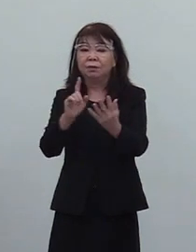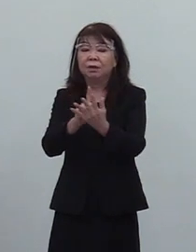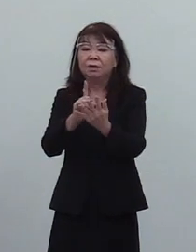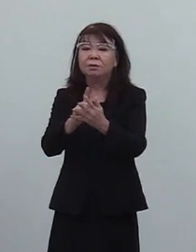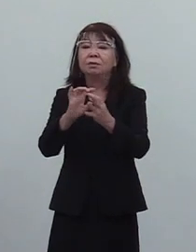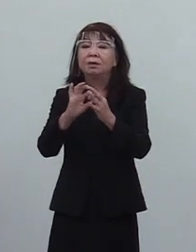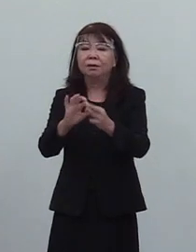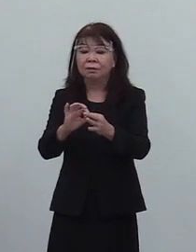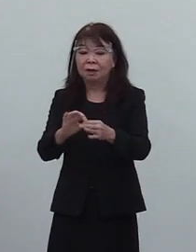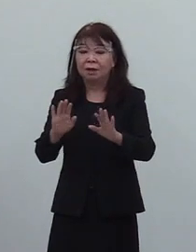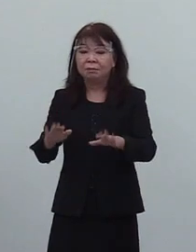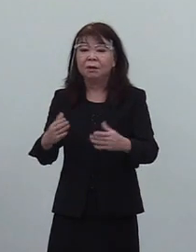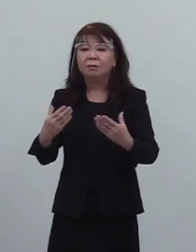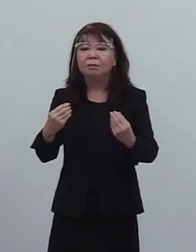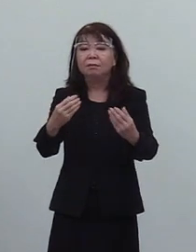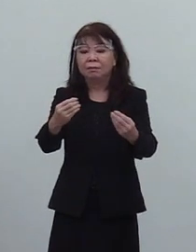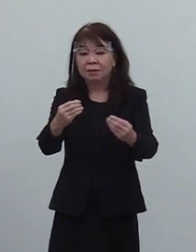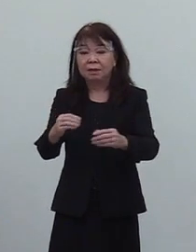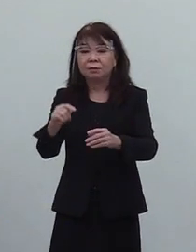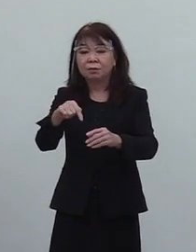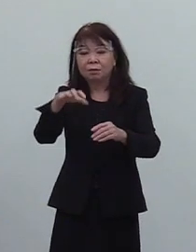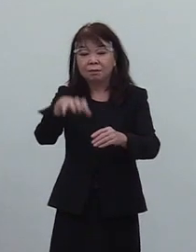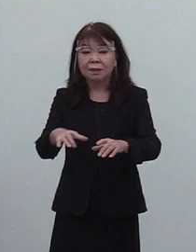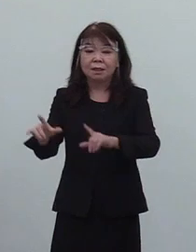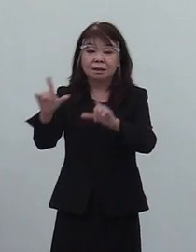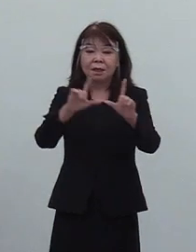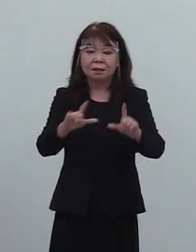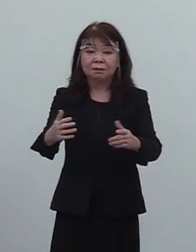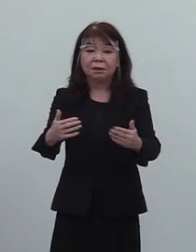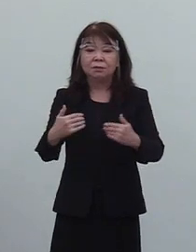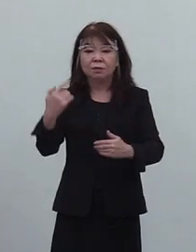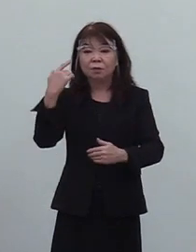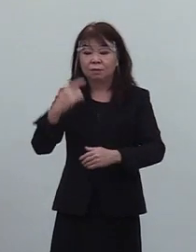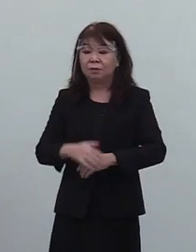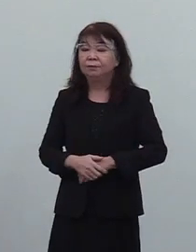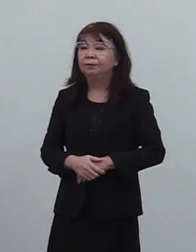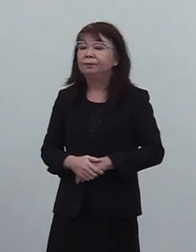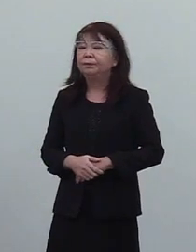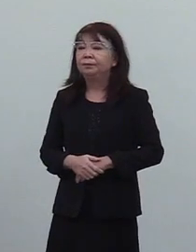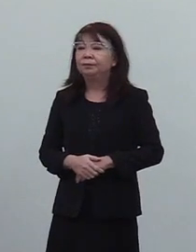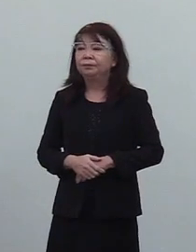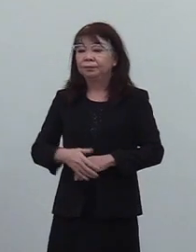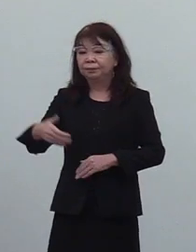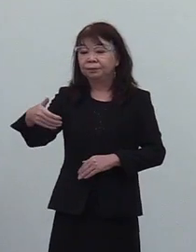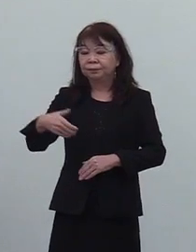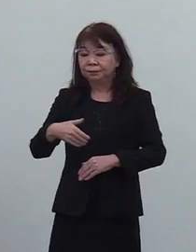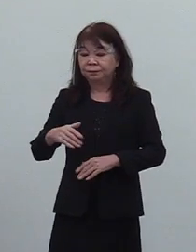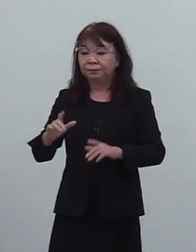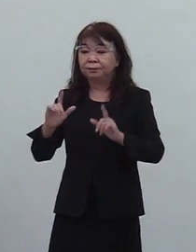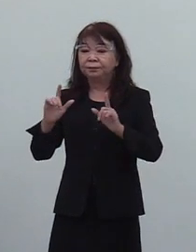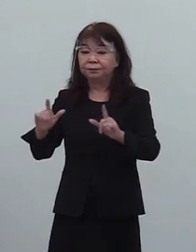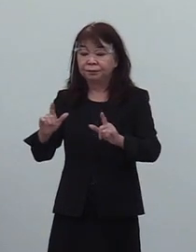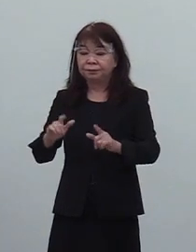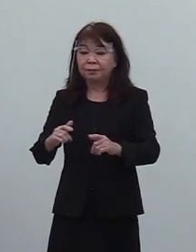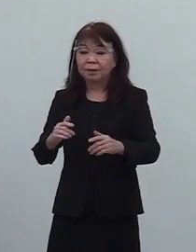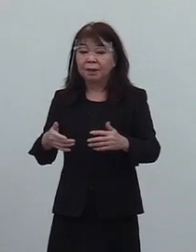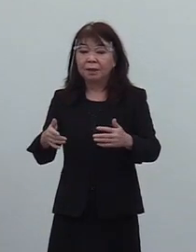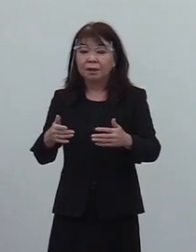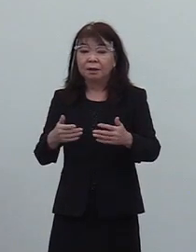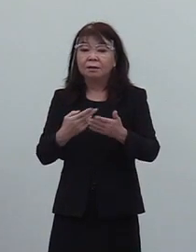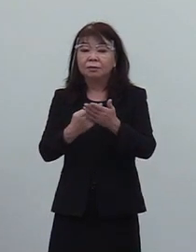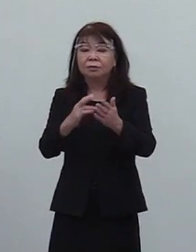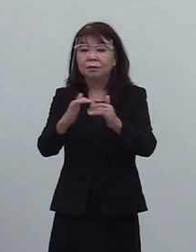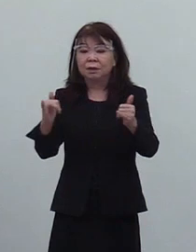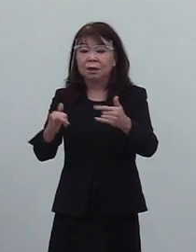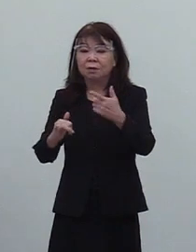そこで生活をされなきゃいけませんので、 はい、でこの、入所者が69名いらっしゃるということだったん